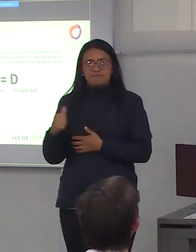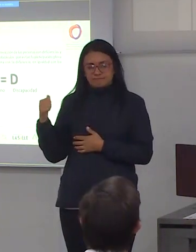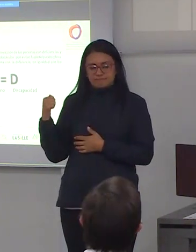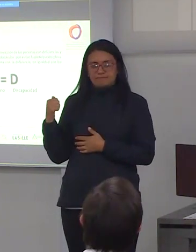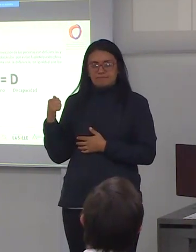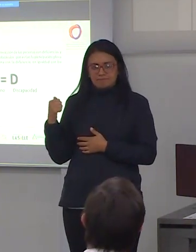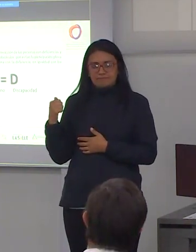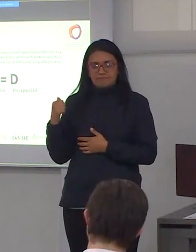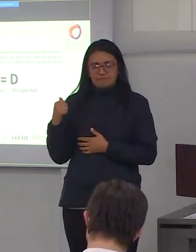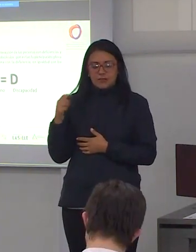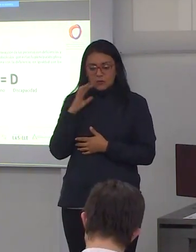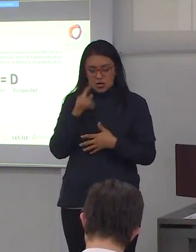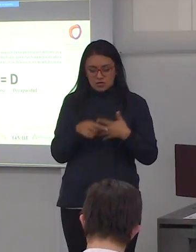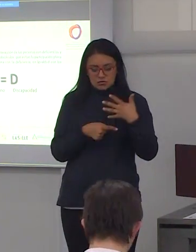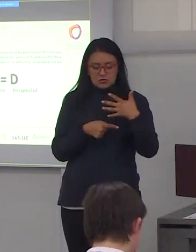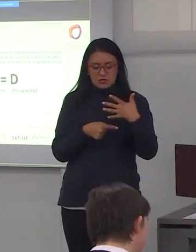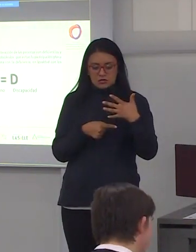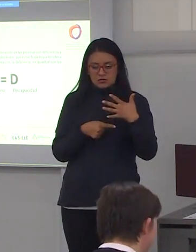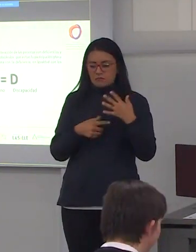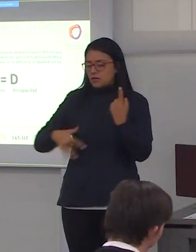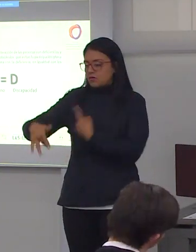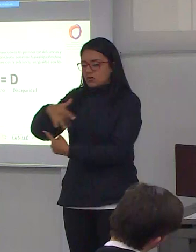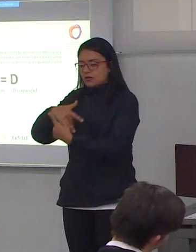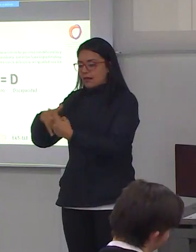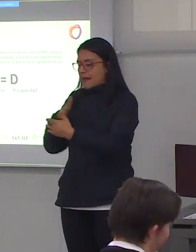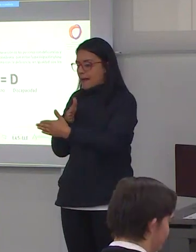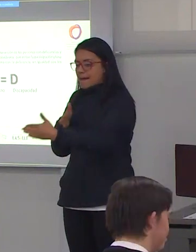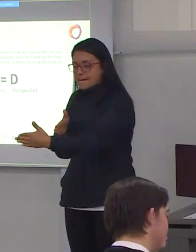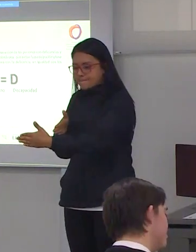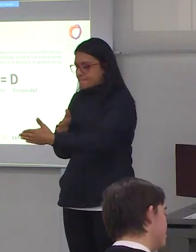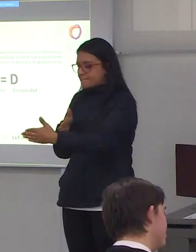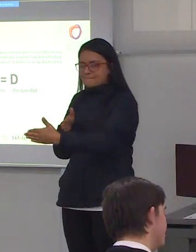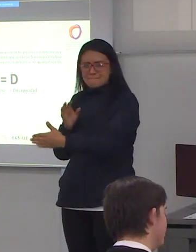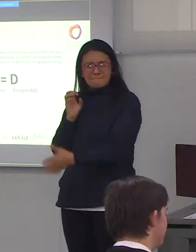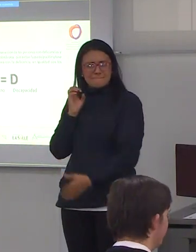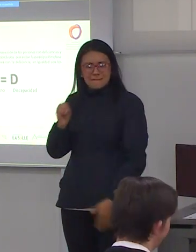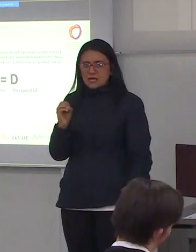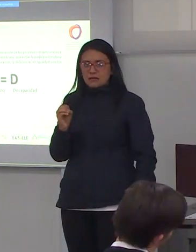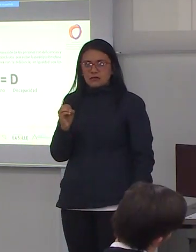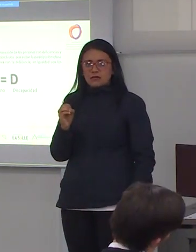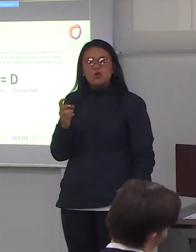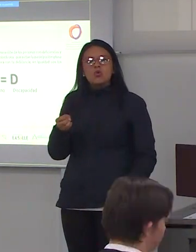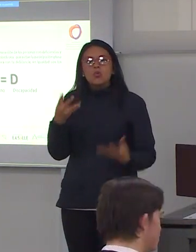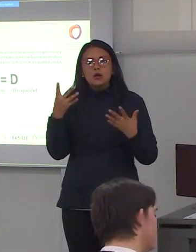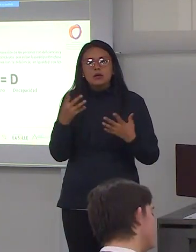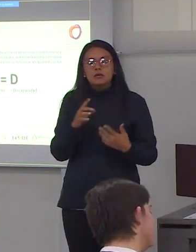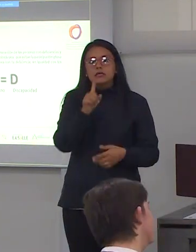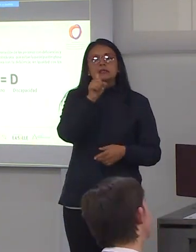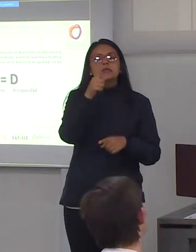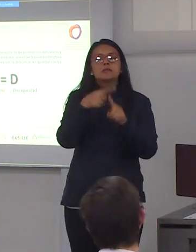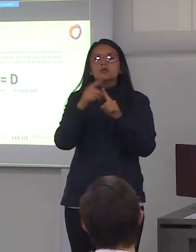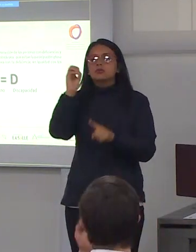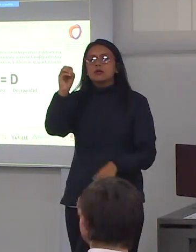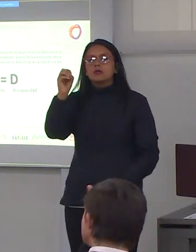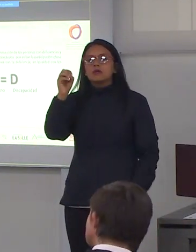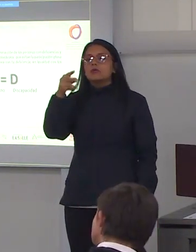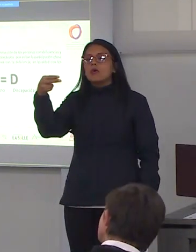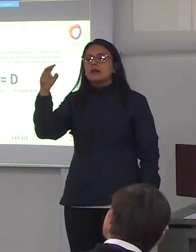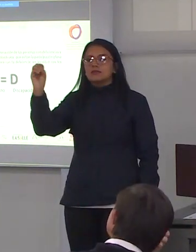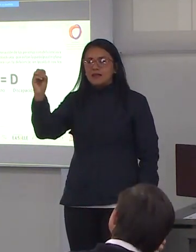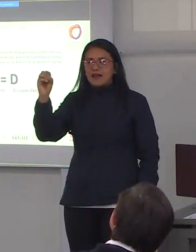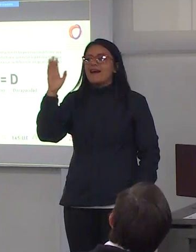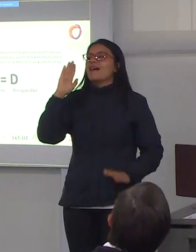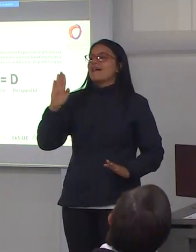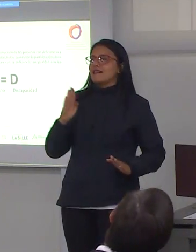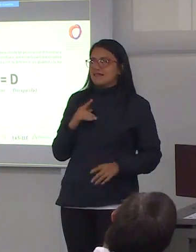por tener seis pero si el entorno no tiene barreras es cero cuánto nos da eso seis por cero cuánto da están